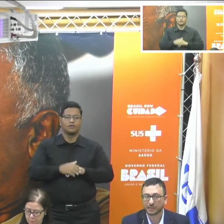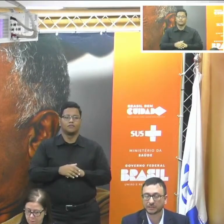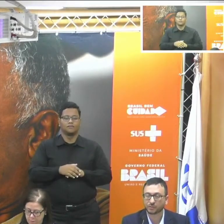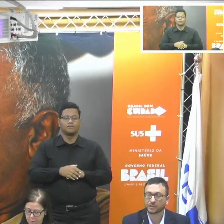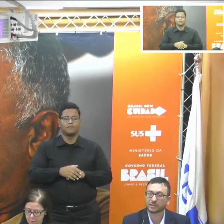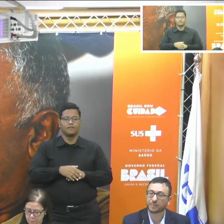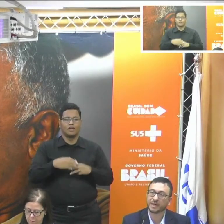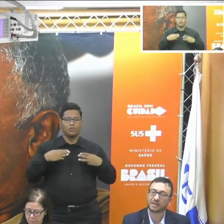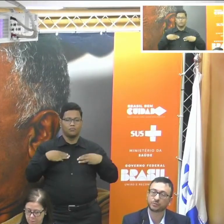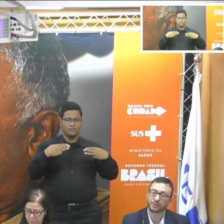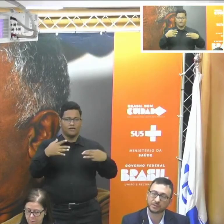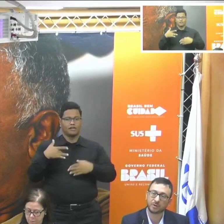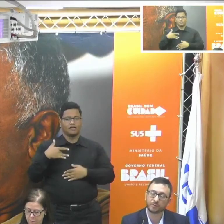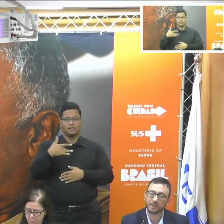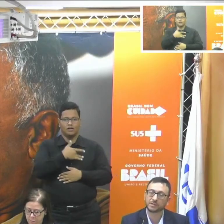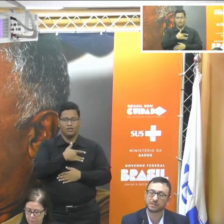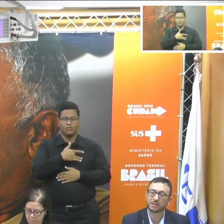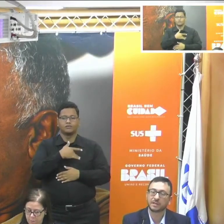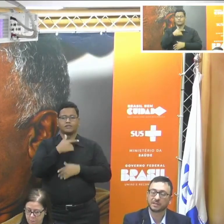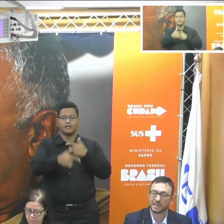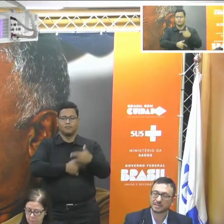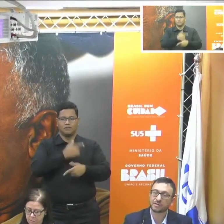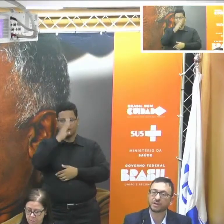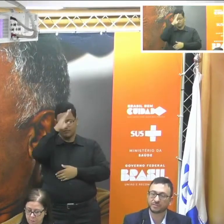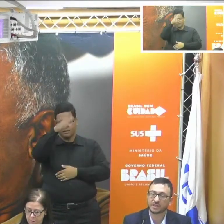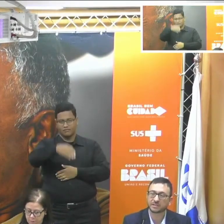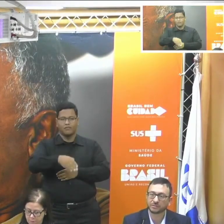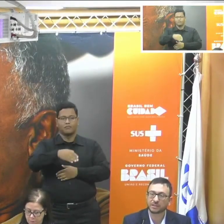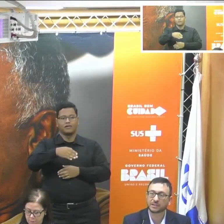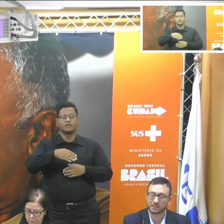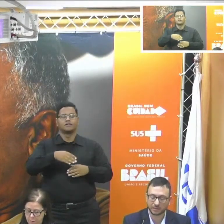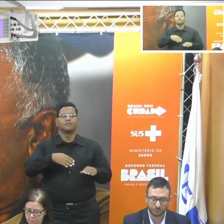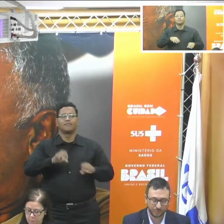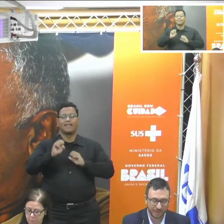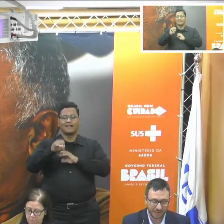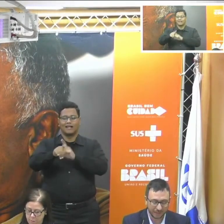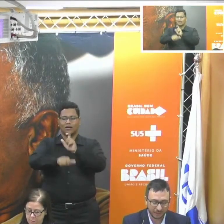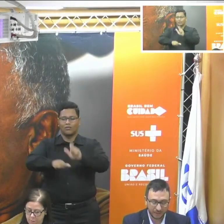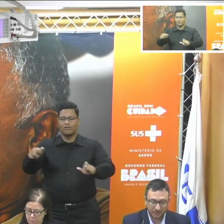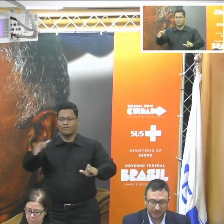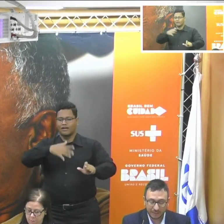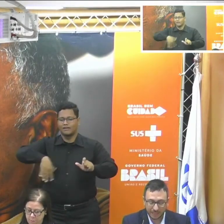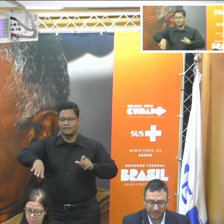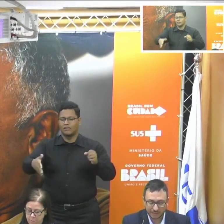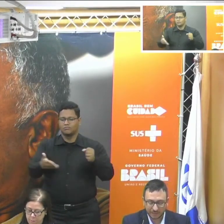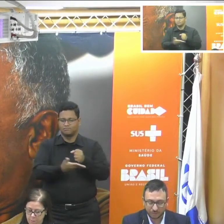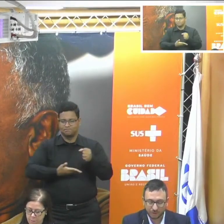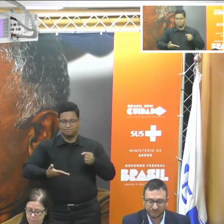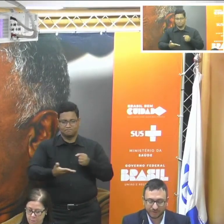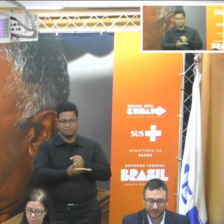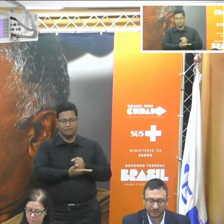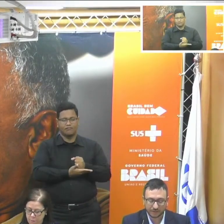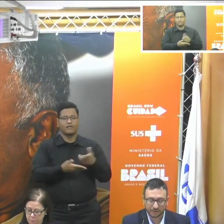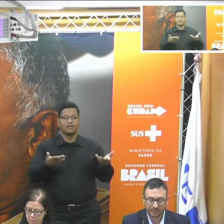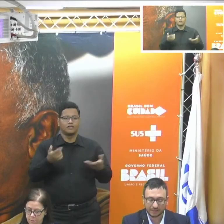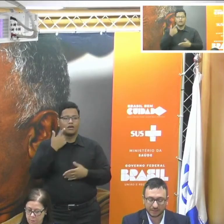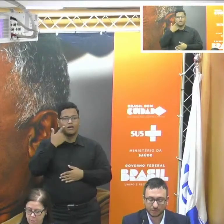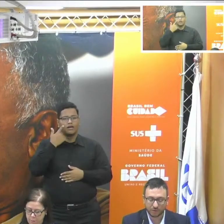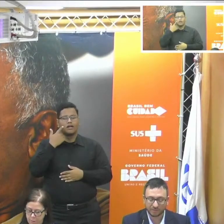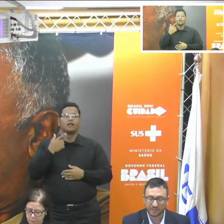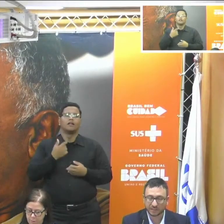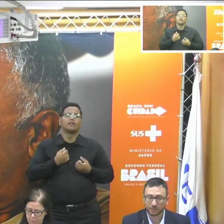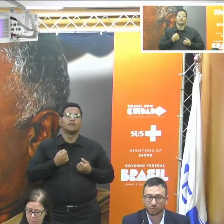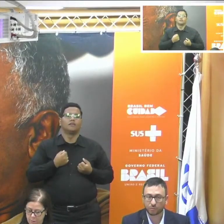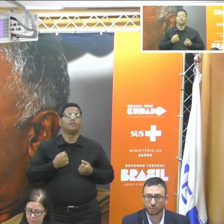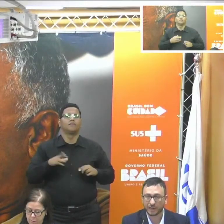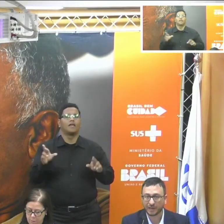Ministério da Saúde Tem trabalhado principalmente nessa qualificação dentro da atenção primária em relação à oferta né de de